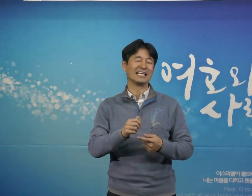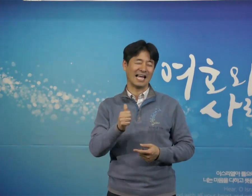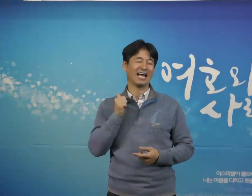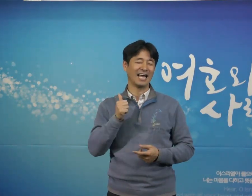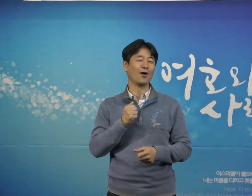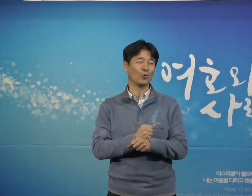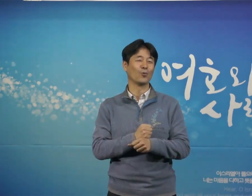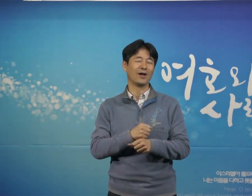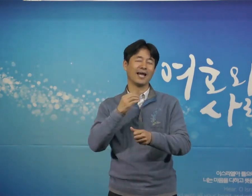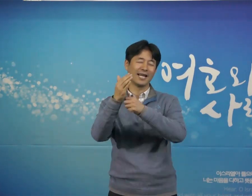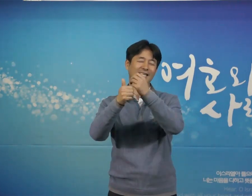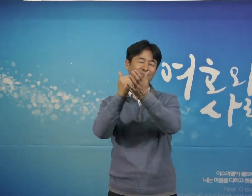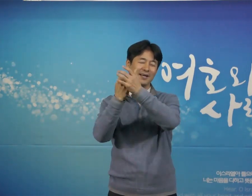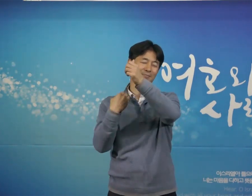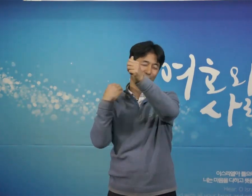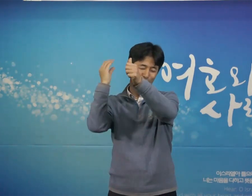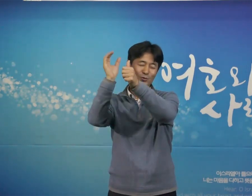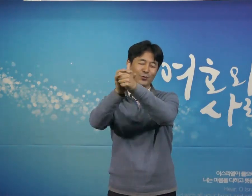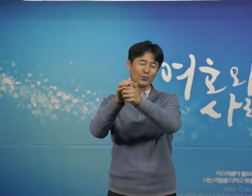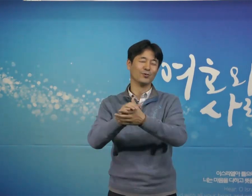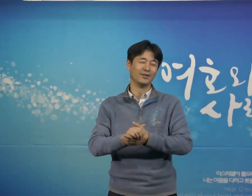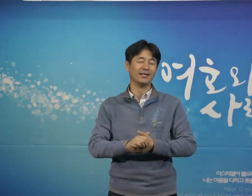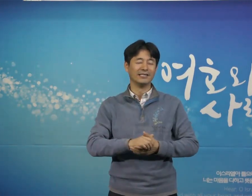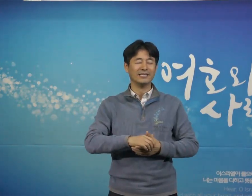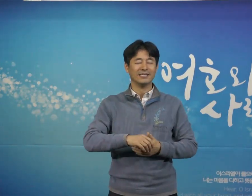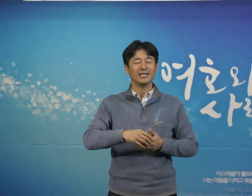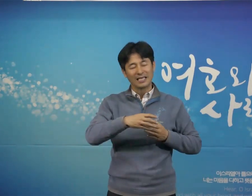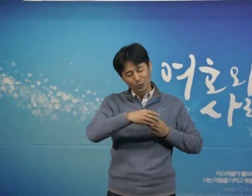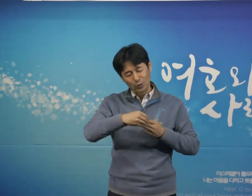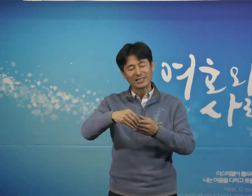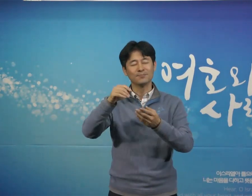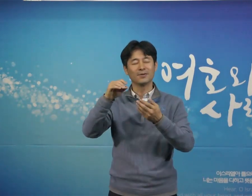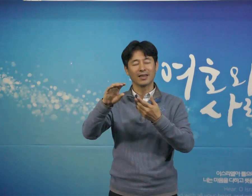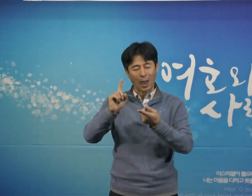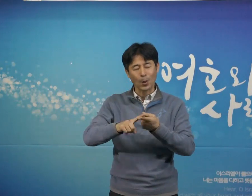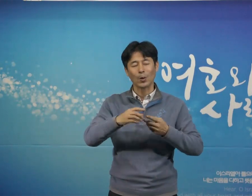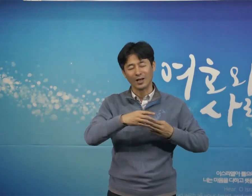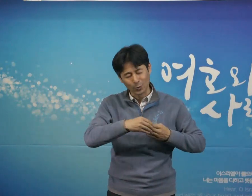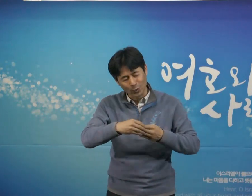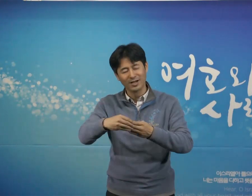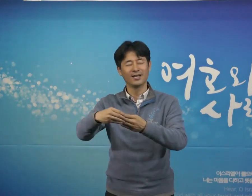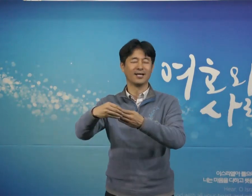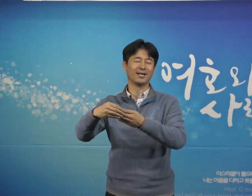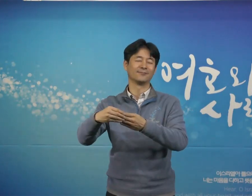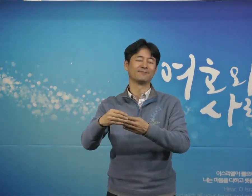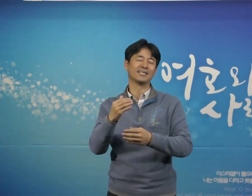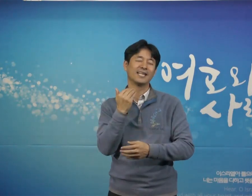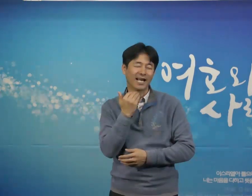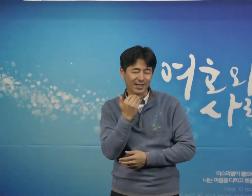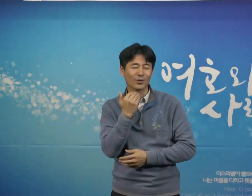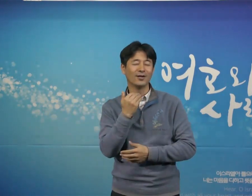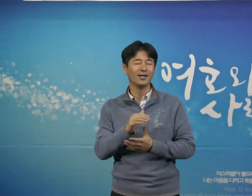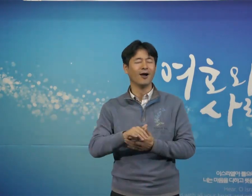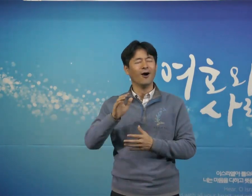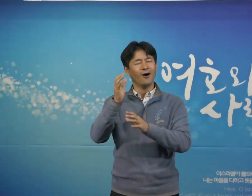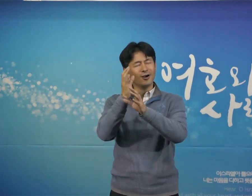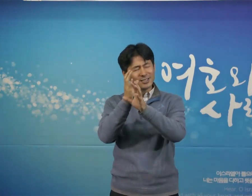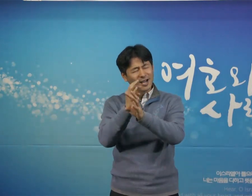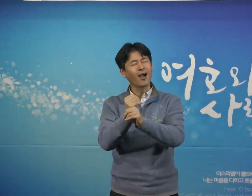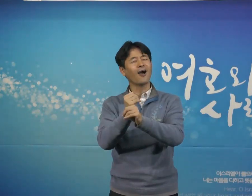있는 대로 이렇게 찬양하자. 하나님께 맡기고 인도하신 그대로 기다리고